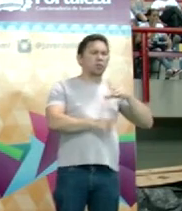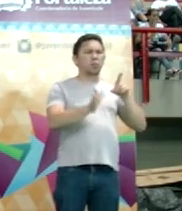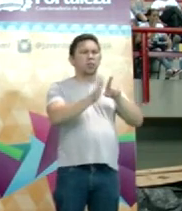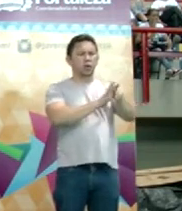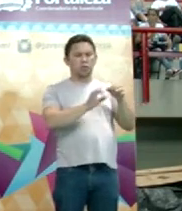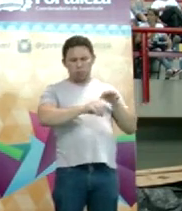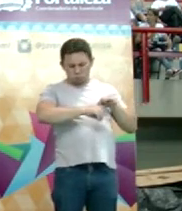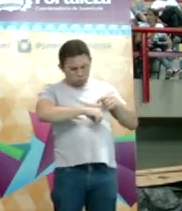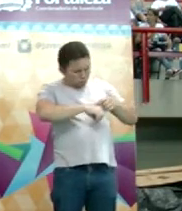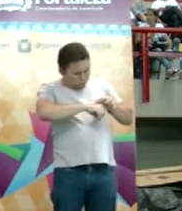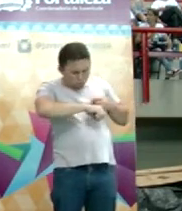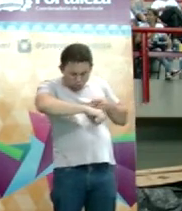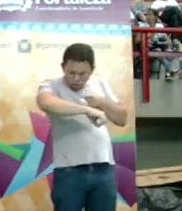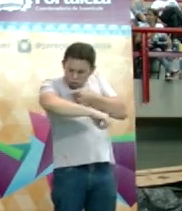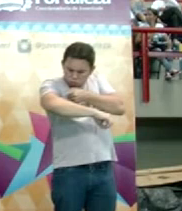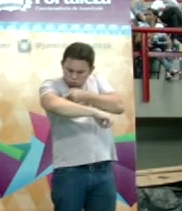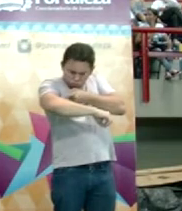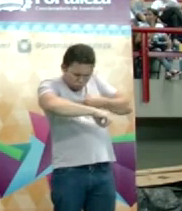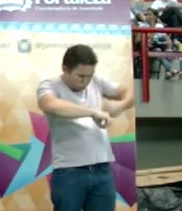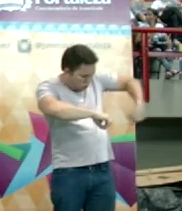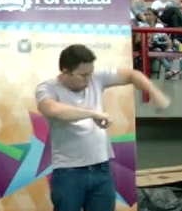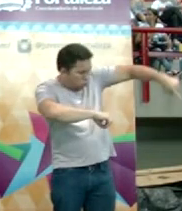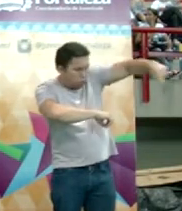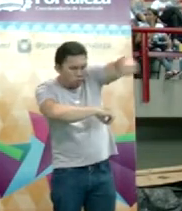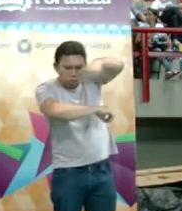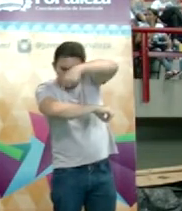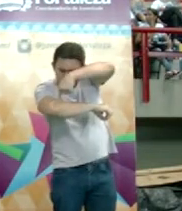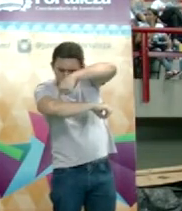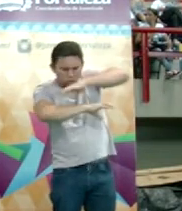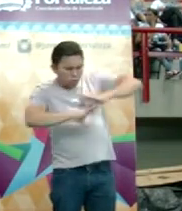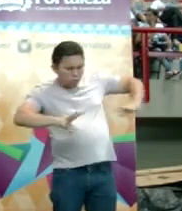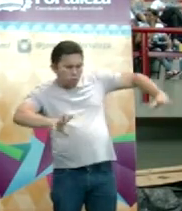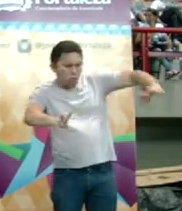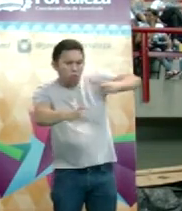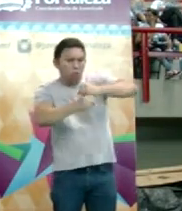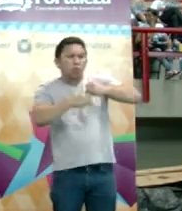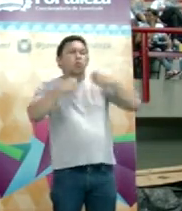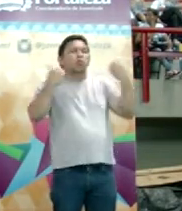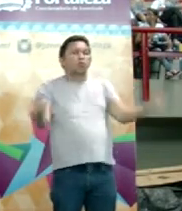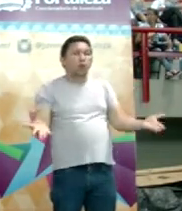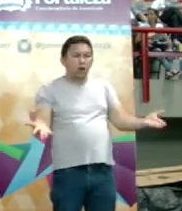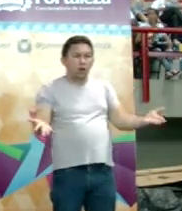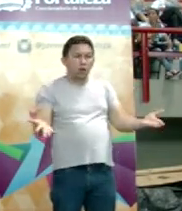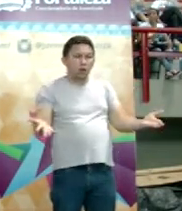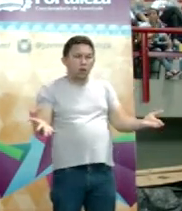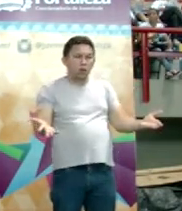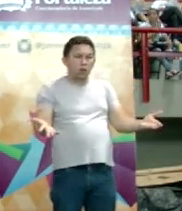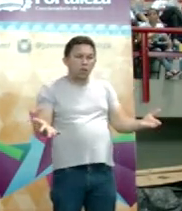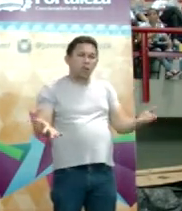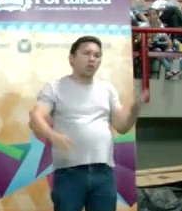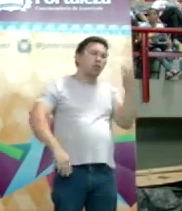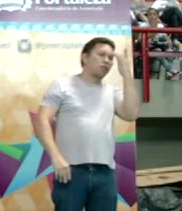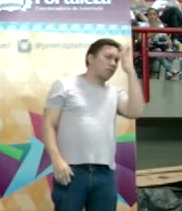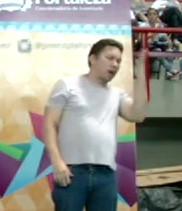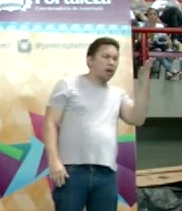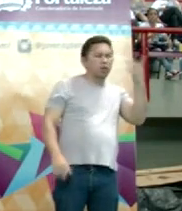esse homem em sua caminhada diária? Gente, uma questão dessa aqui é fácil, média ou